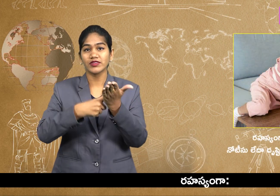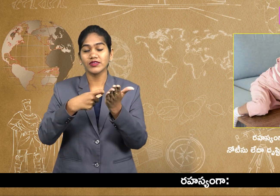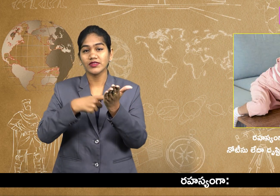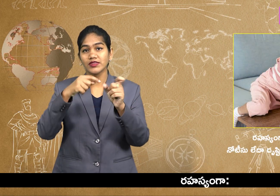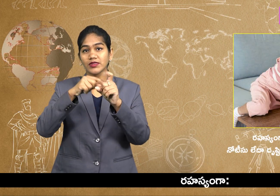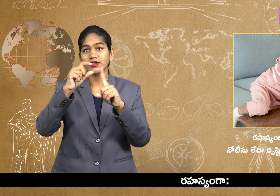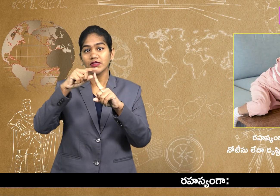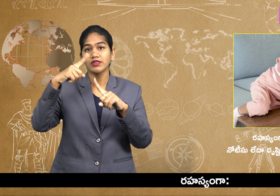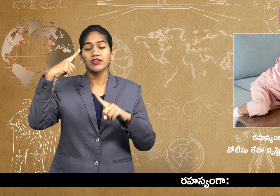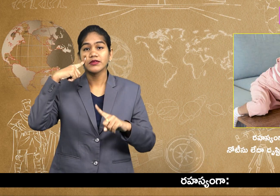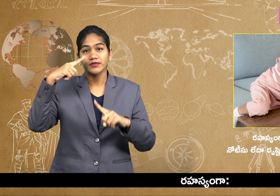రహస్యంగా,